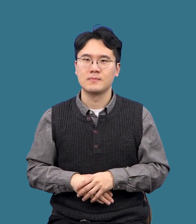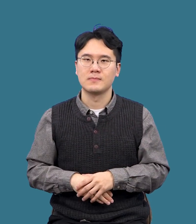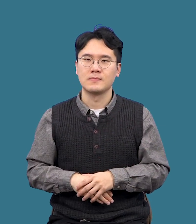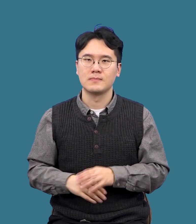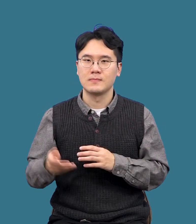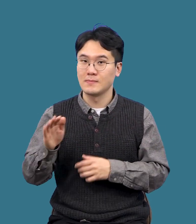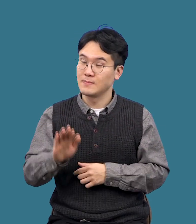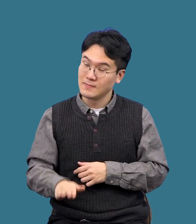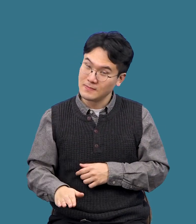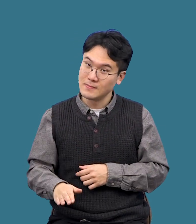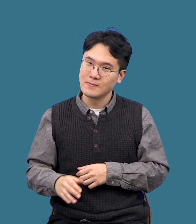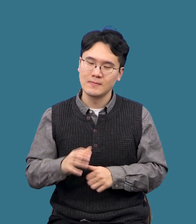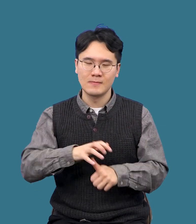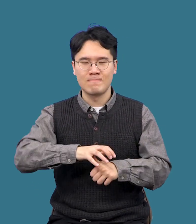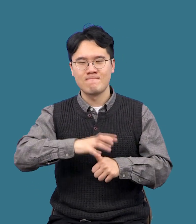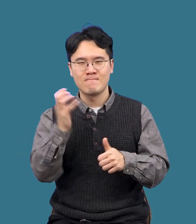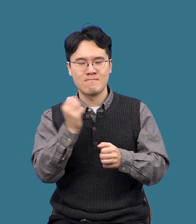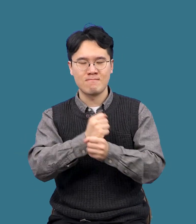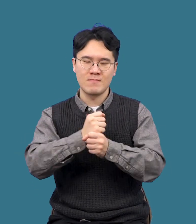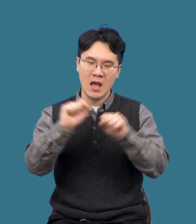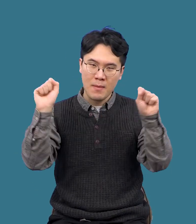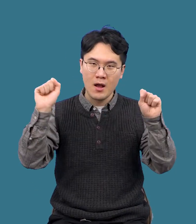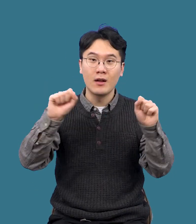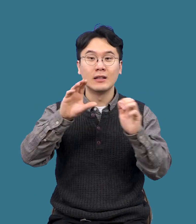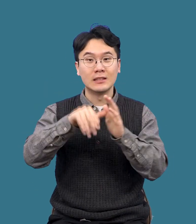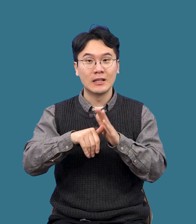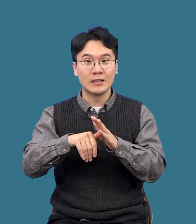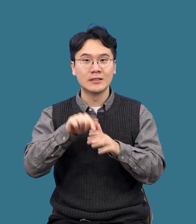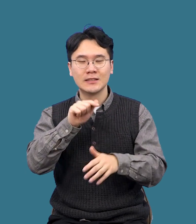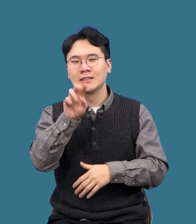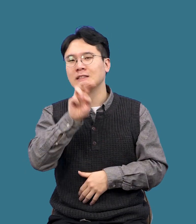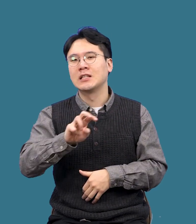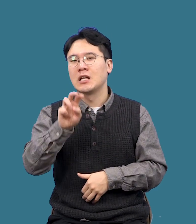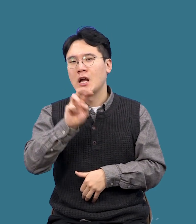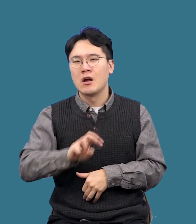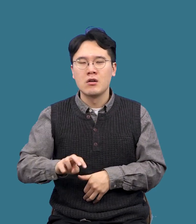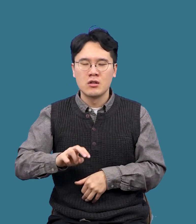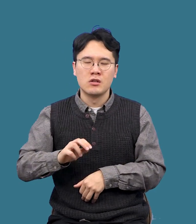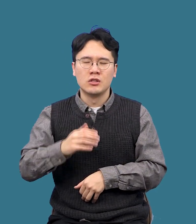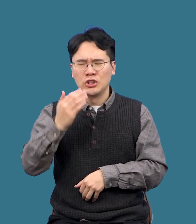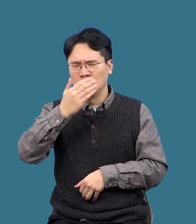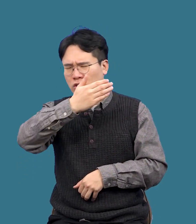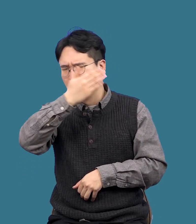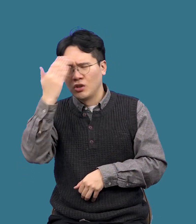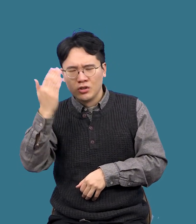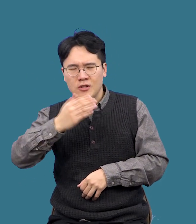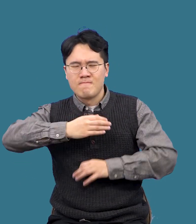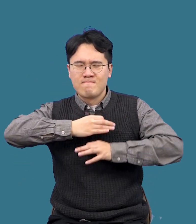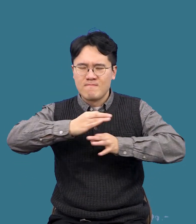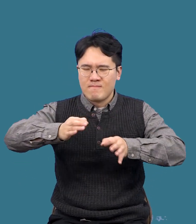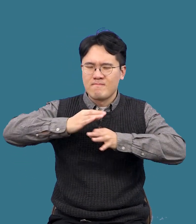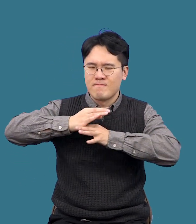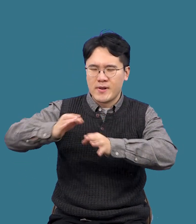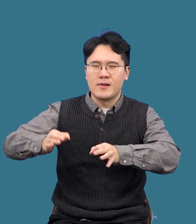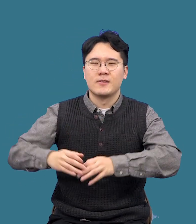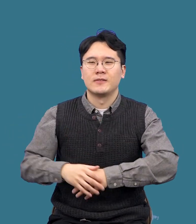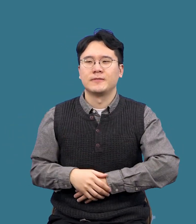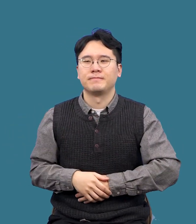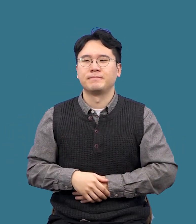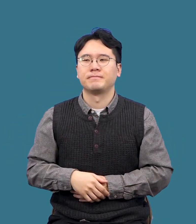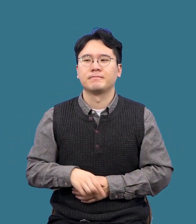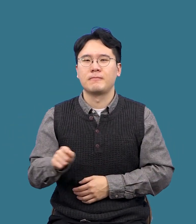그러나 해방과 함께 다시 이 찬양은 목 놓은 청년들의 대표적 찬송가가 되었어요.